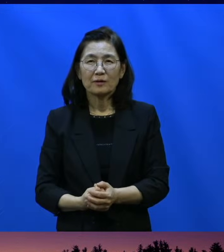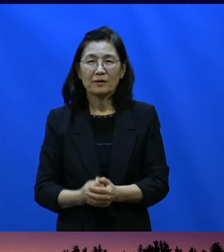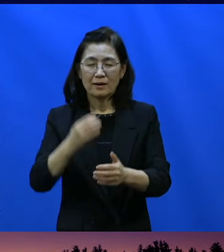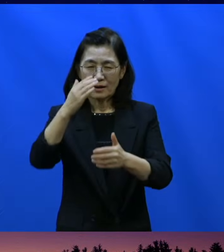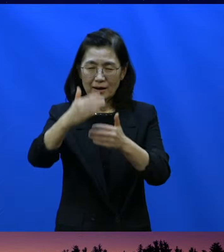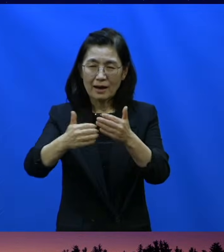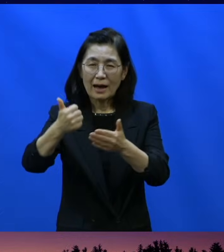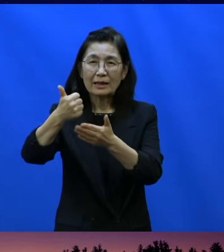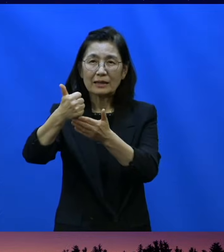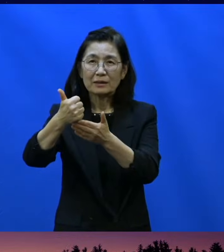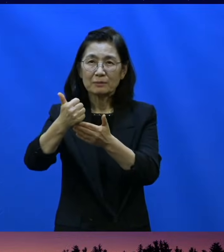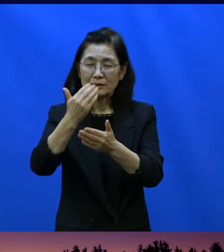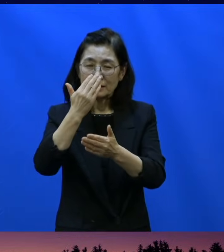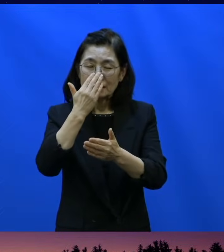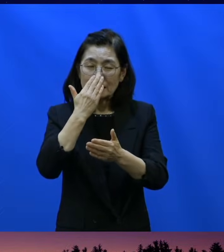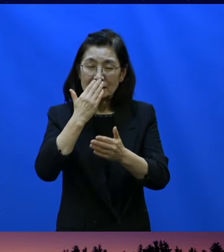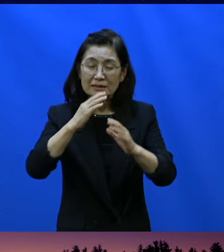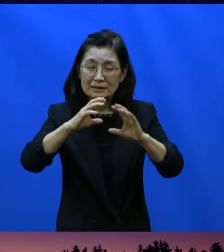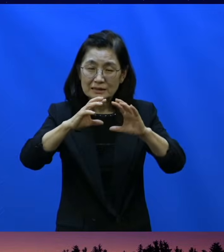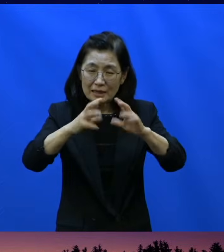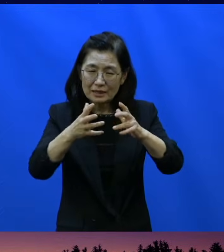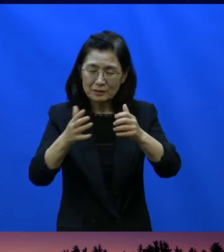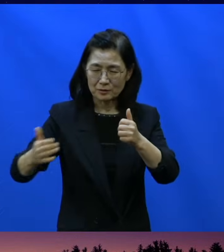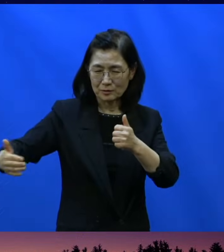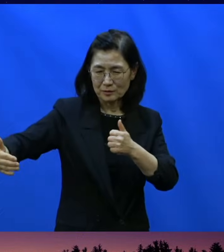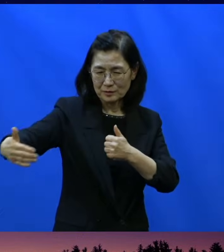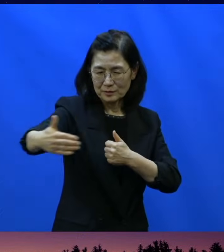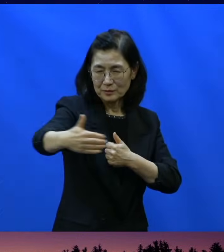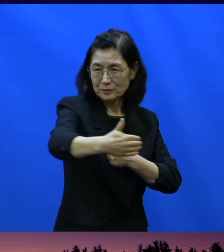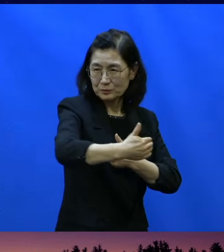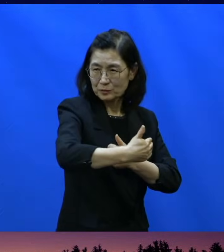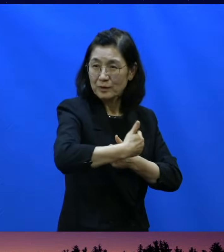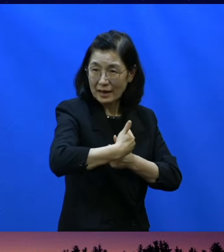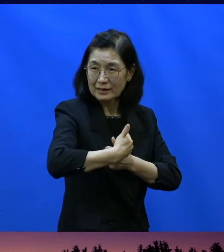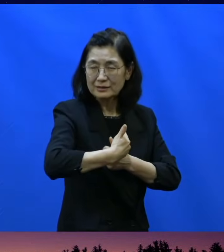하나님은 이스라엘을 품에 안으시기도 하고 또 등에 업기도 하시고